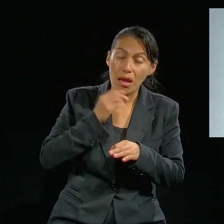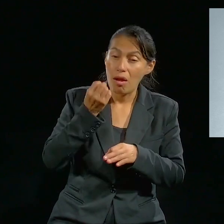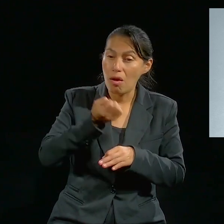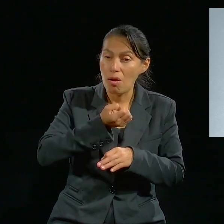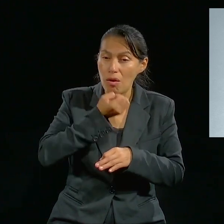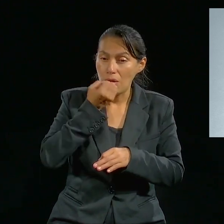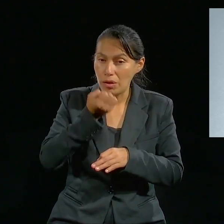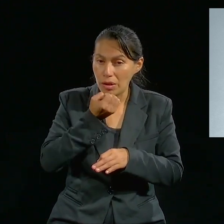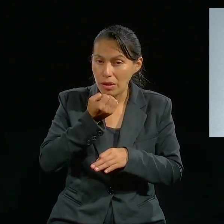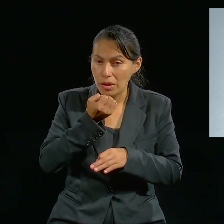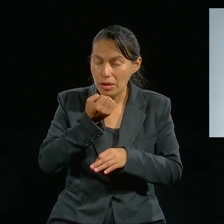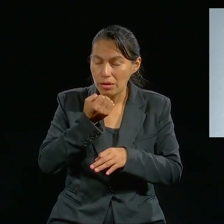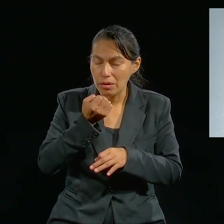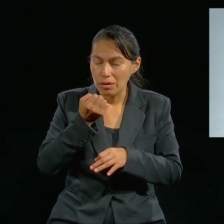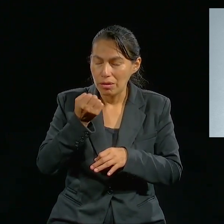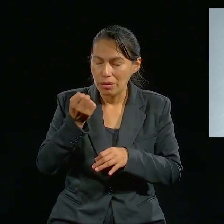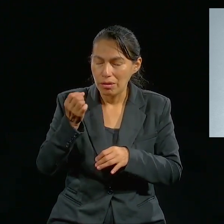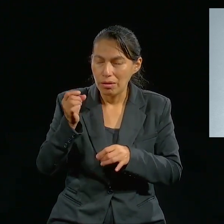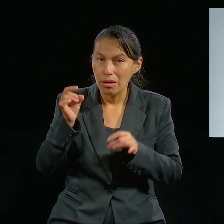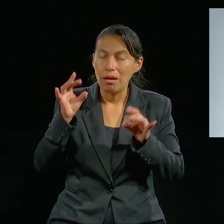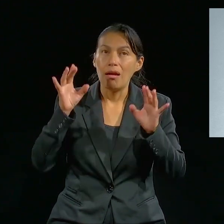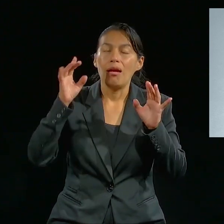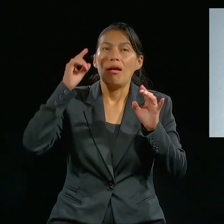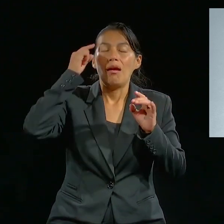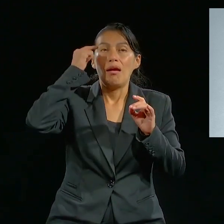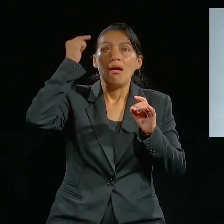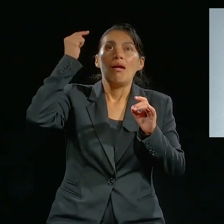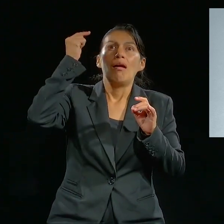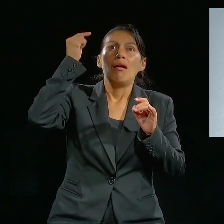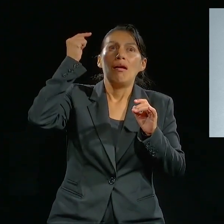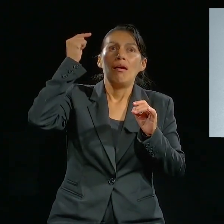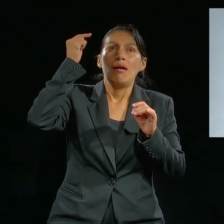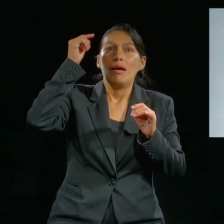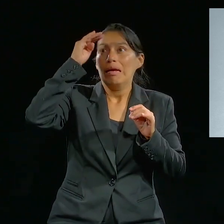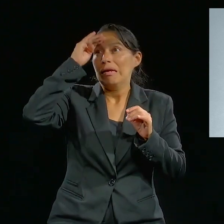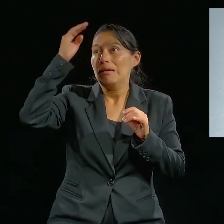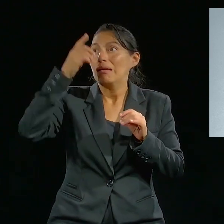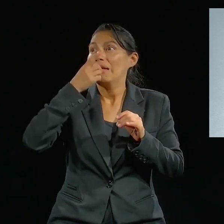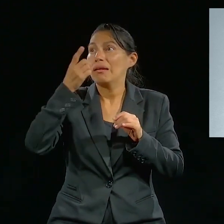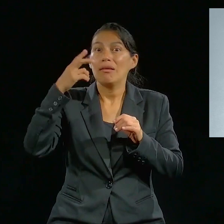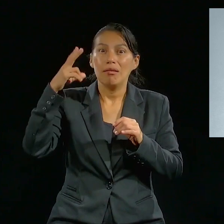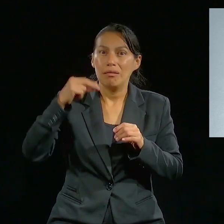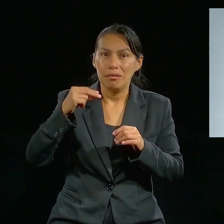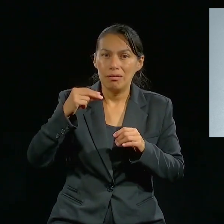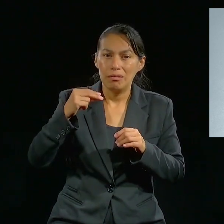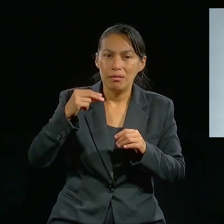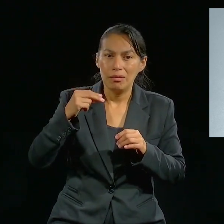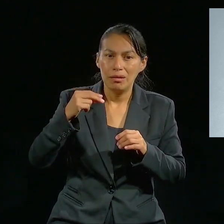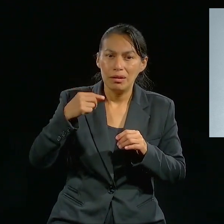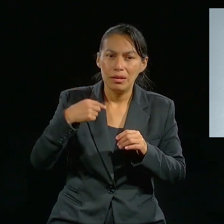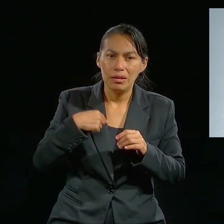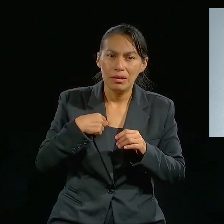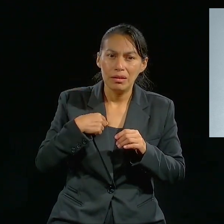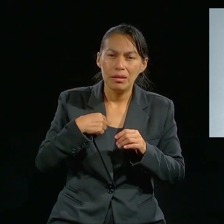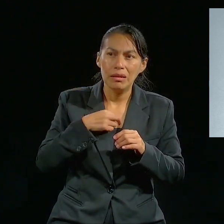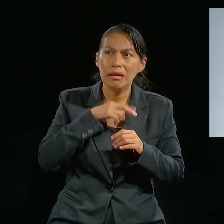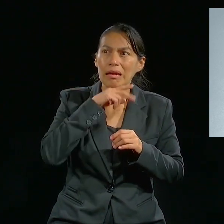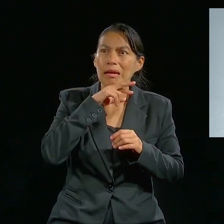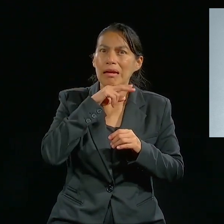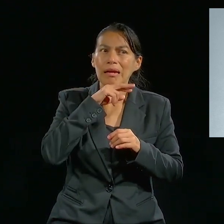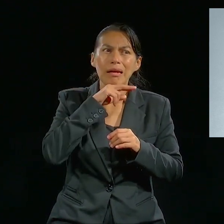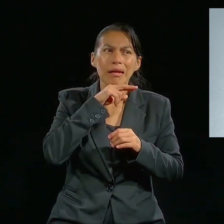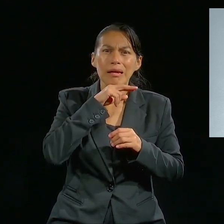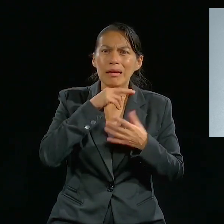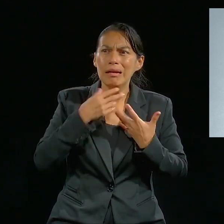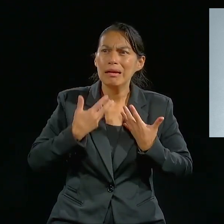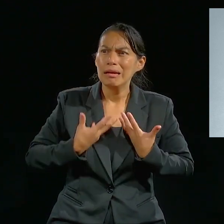y había recordado que habíamos estado orando una semana y al final el señor había dicho no y en ese momento me